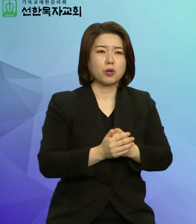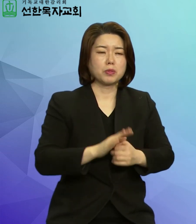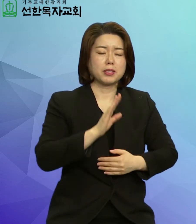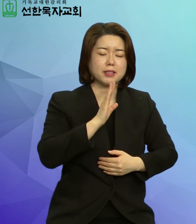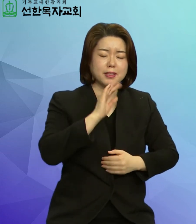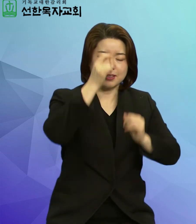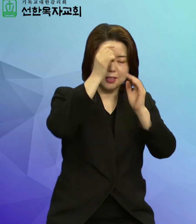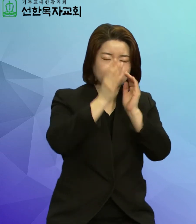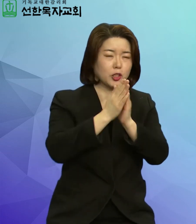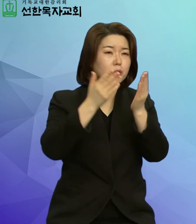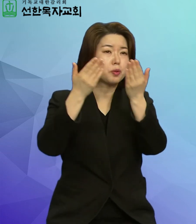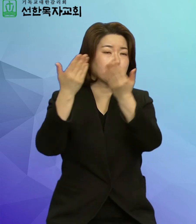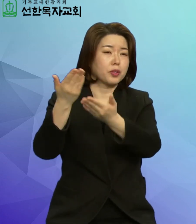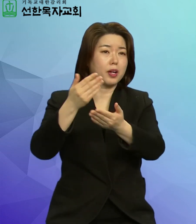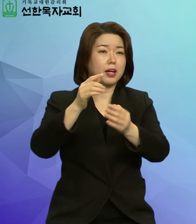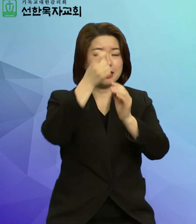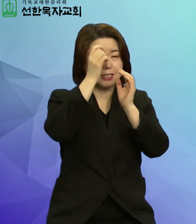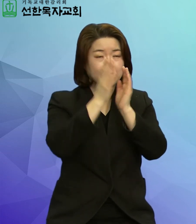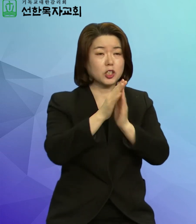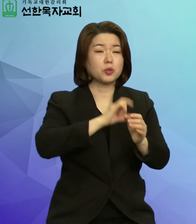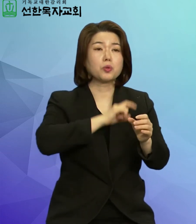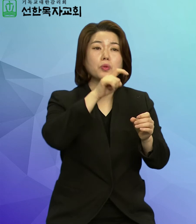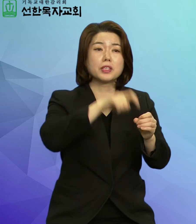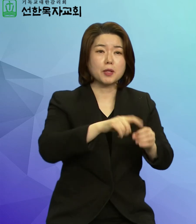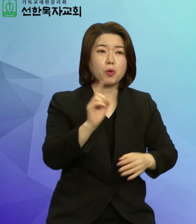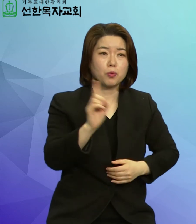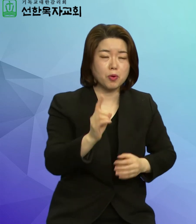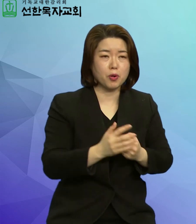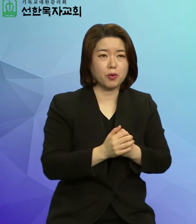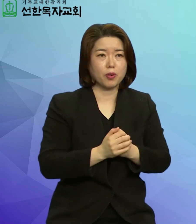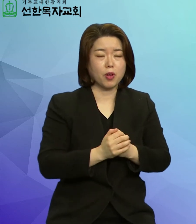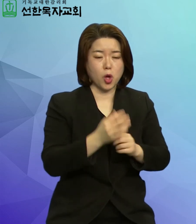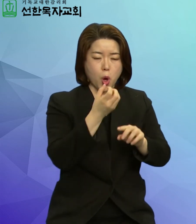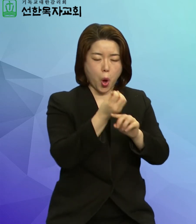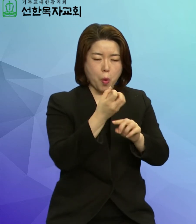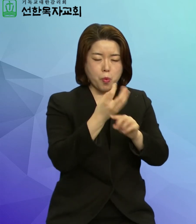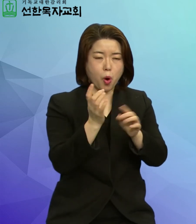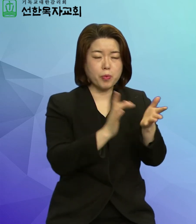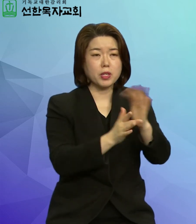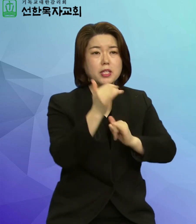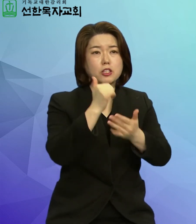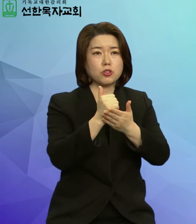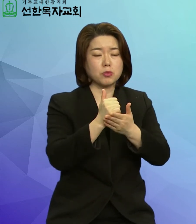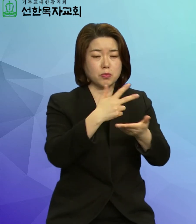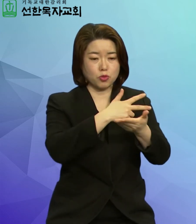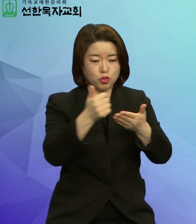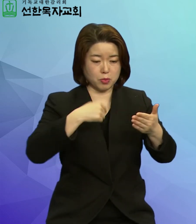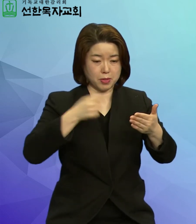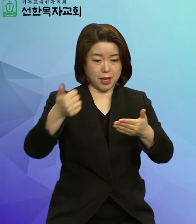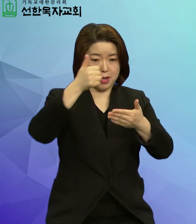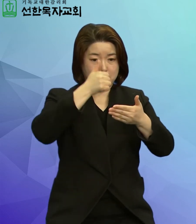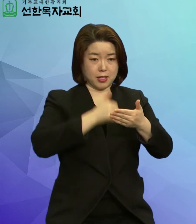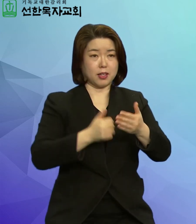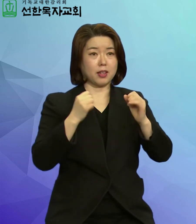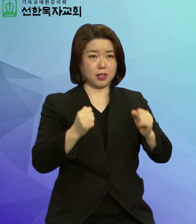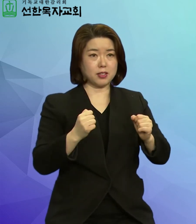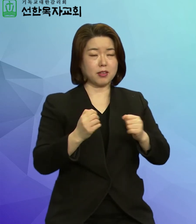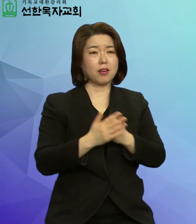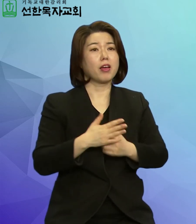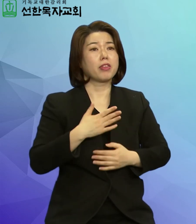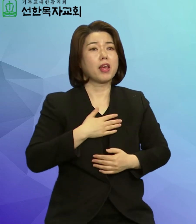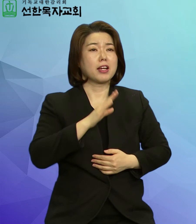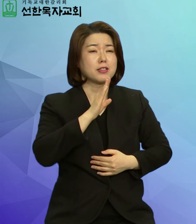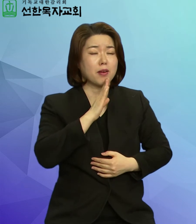여러분이 정말 기도해야 될 제목이 보물이신 예수 그리스도, 주님이 제 안에 계신 것을